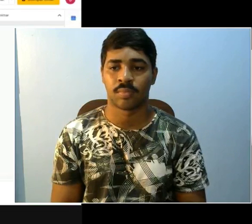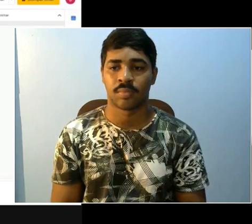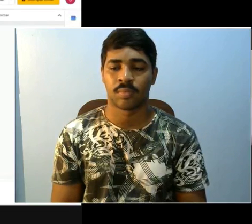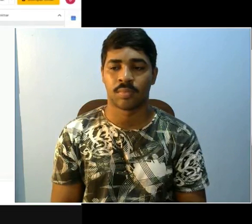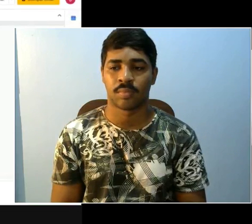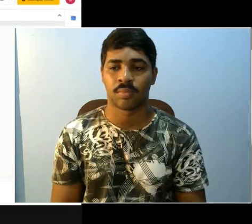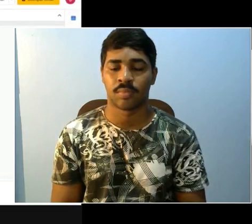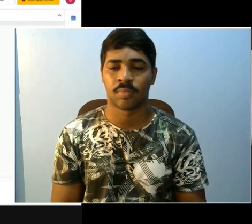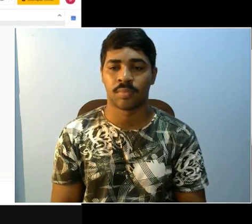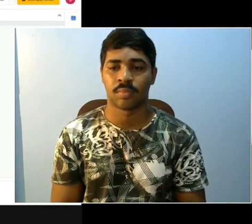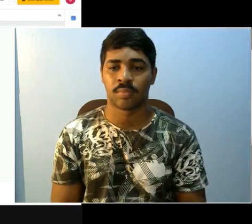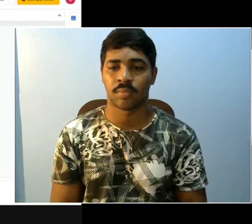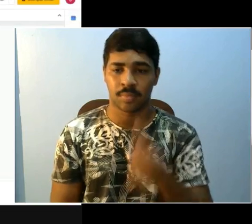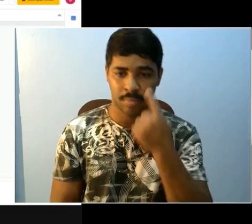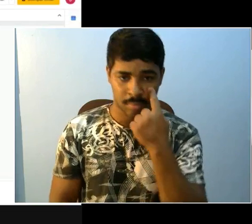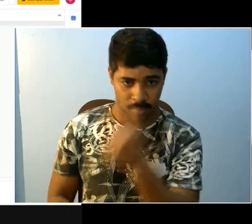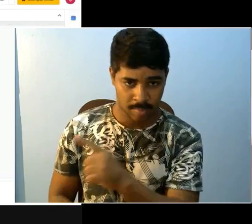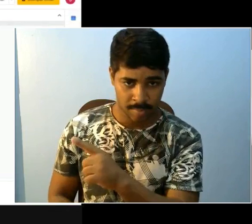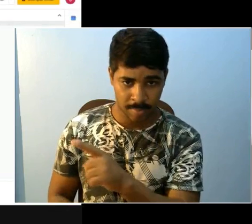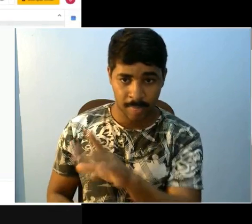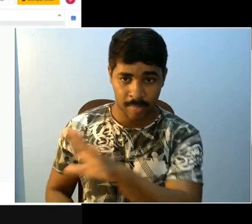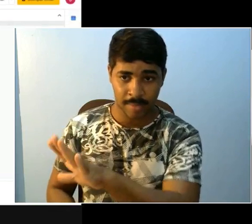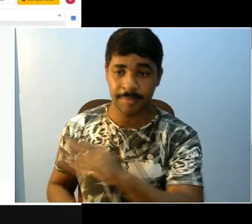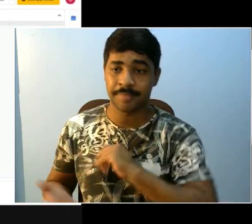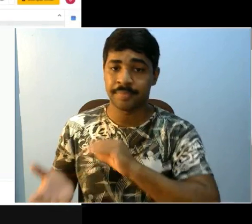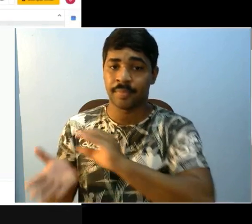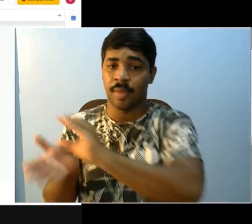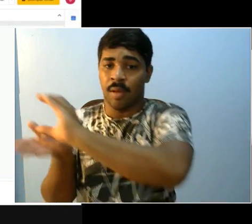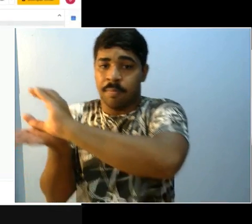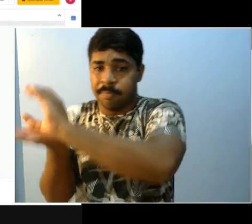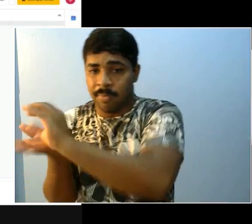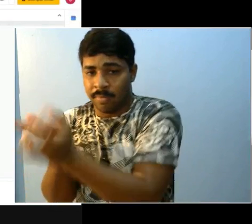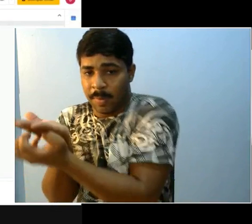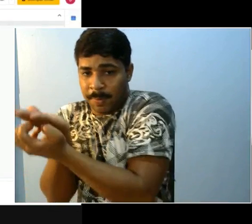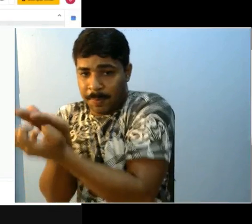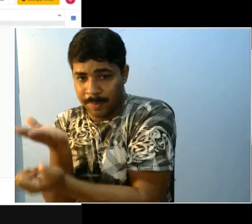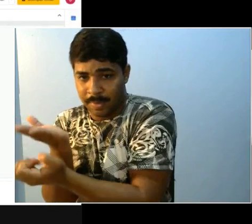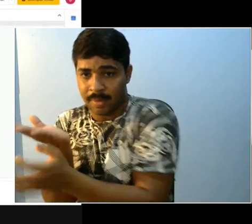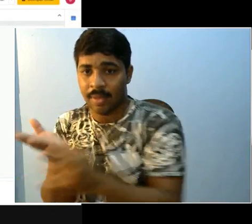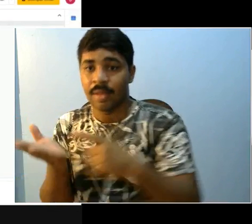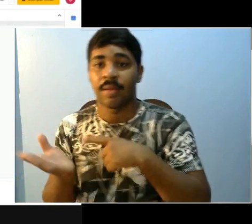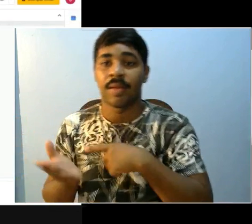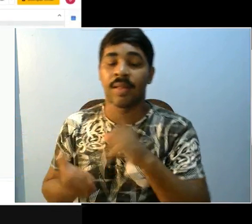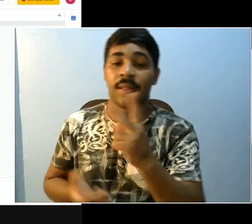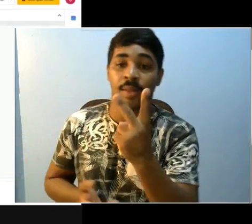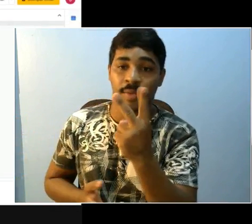Tá, aí olha só, voltando aqui, ó, o atrito estático. Então, esse coeficiente, aqui ele me dá 2, ó.